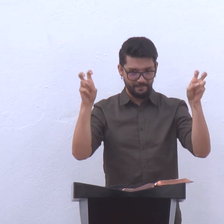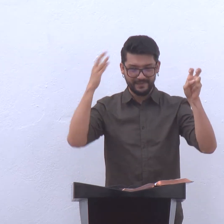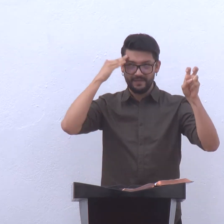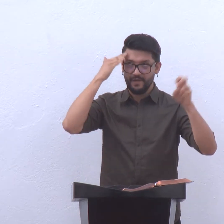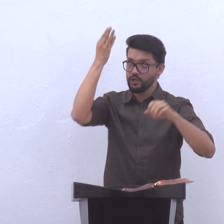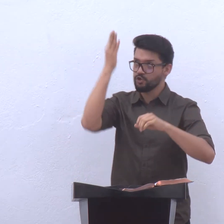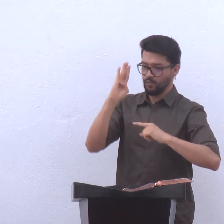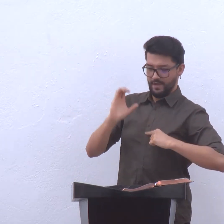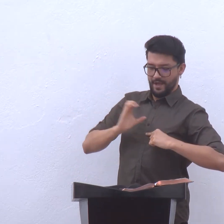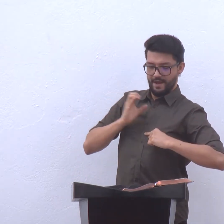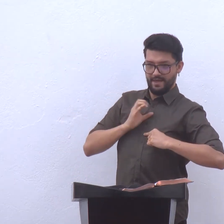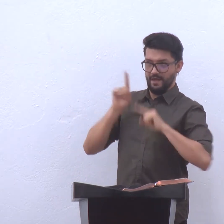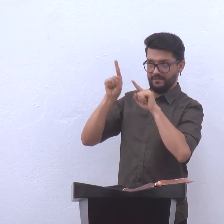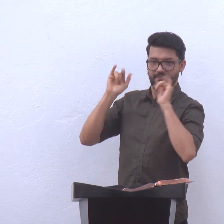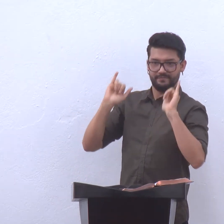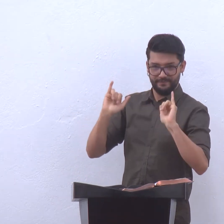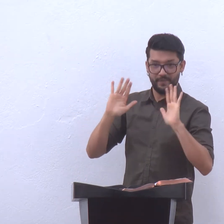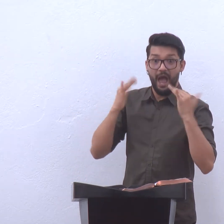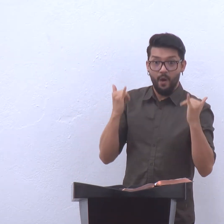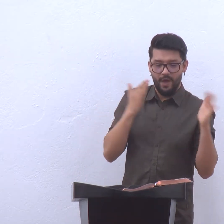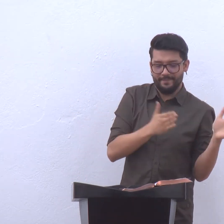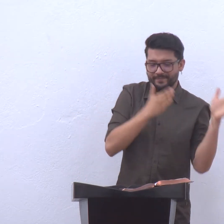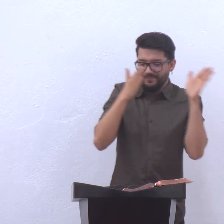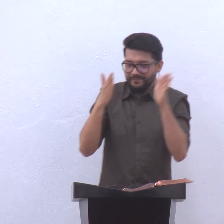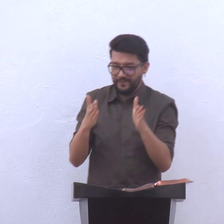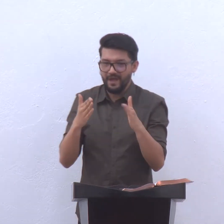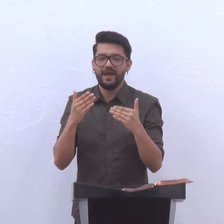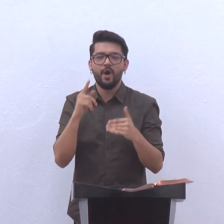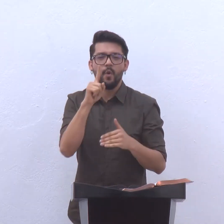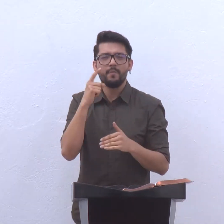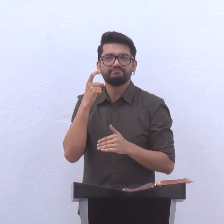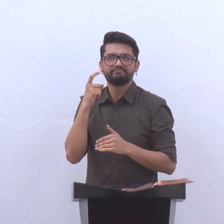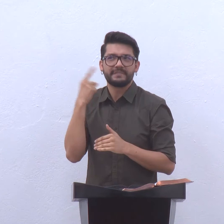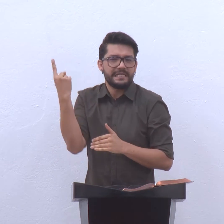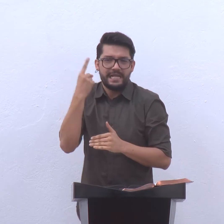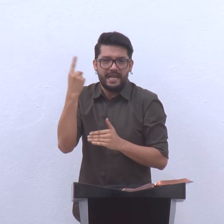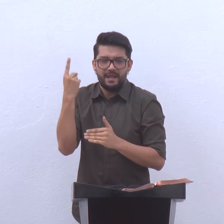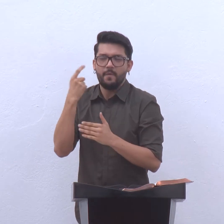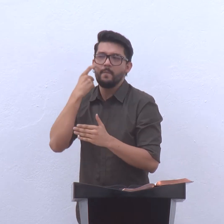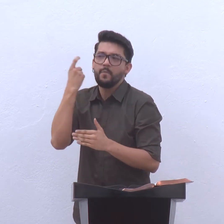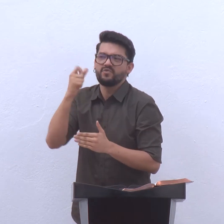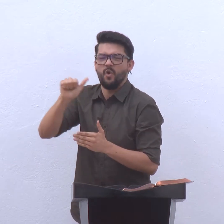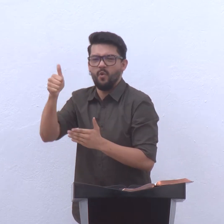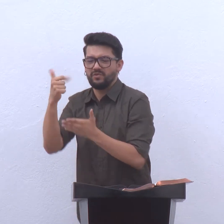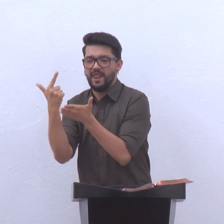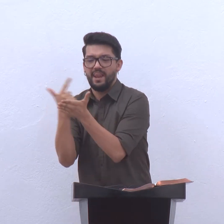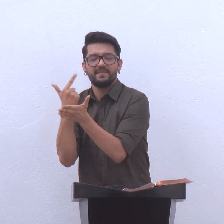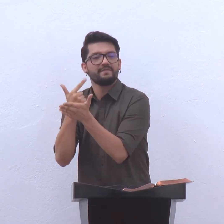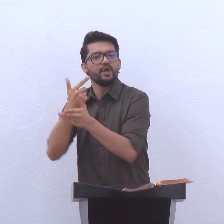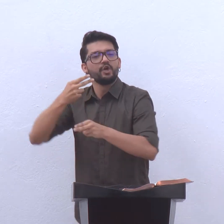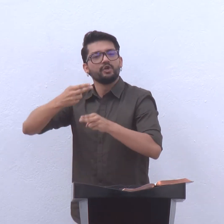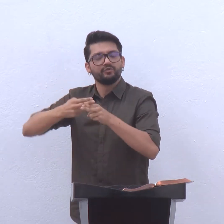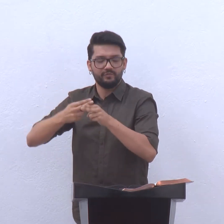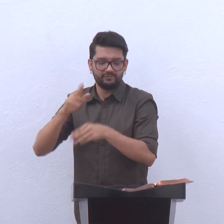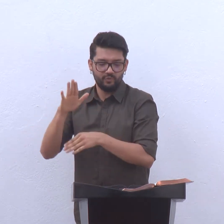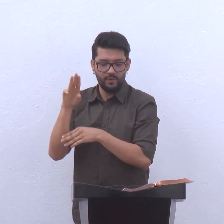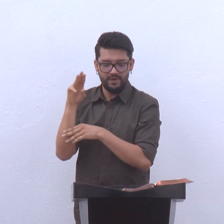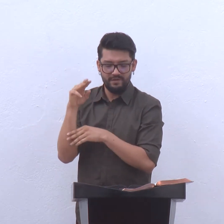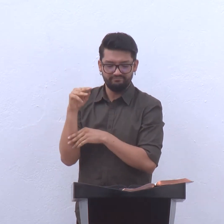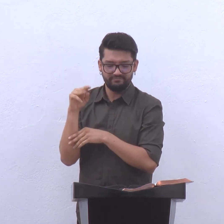Ahora bien, ya hemos reconocido que el carácter de Dios es fuente de agua viva, es la fuente de todas nuestras